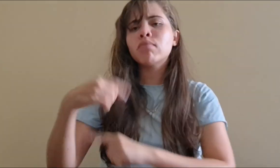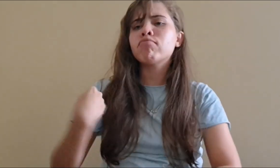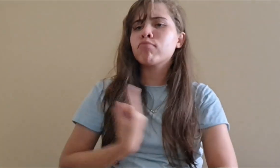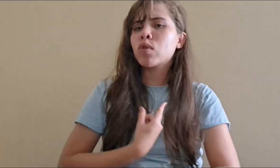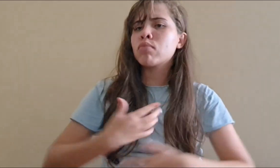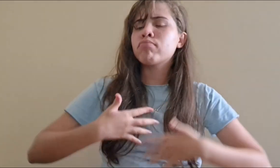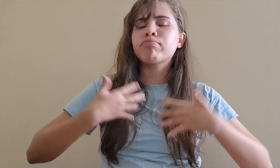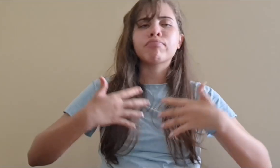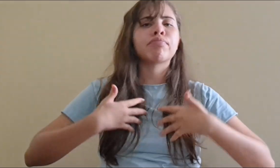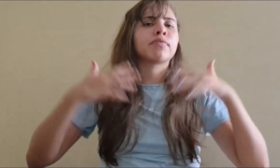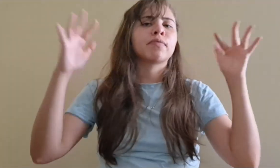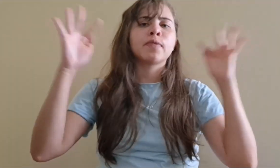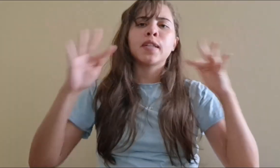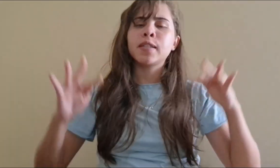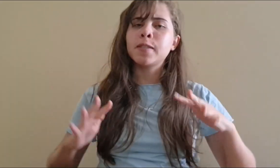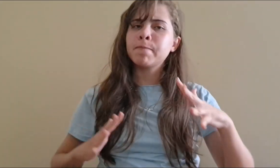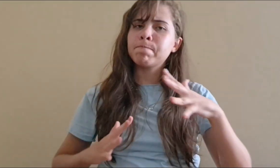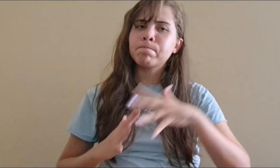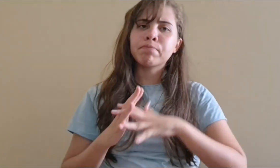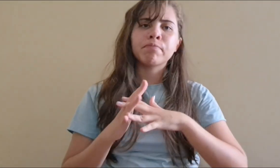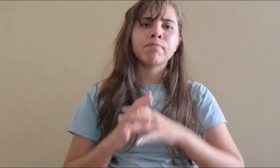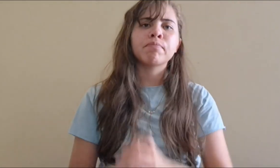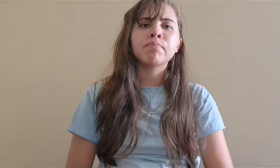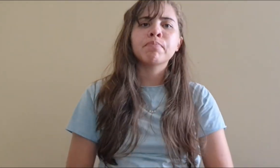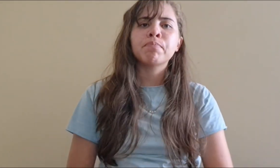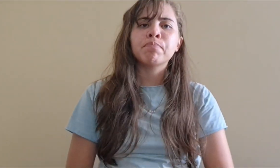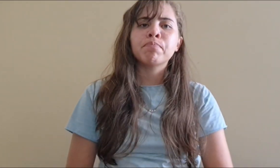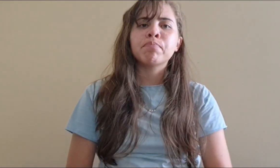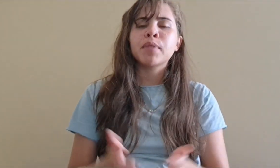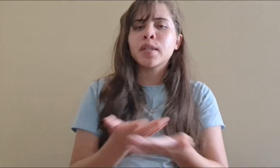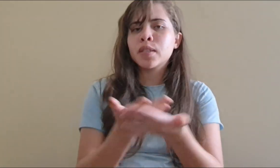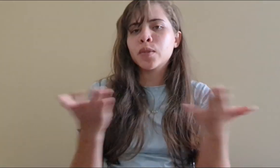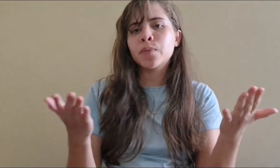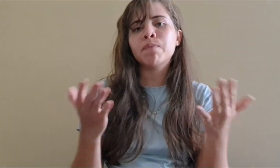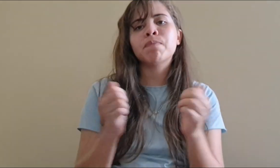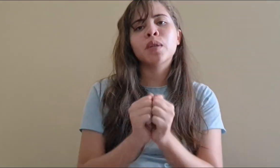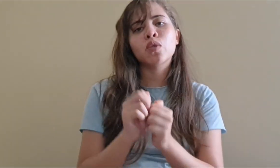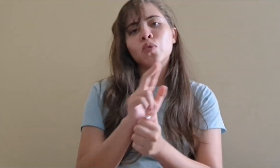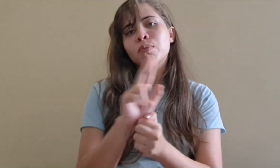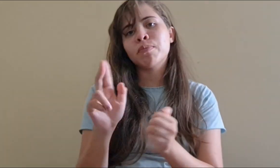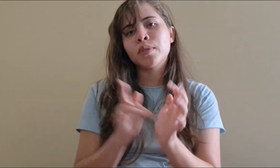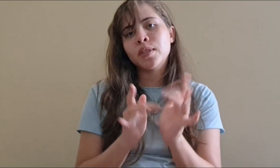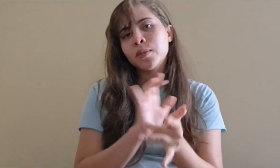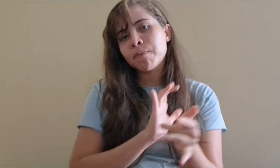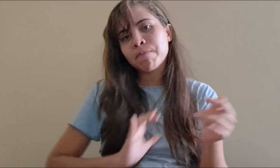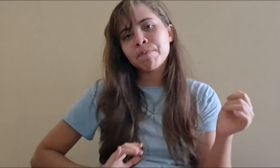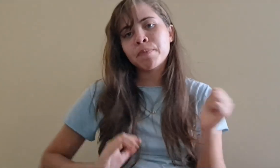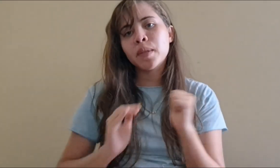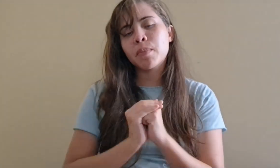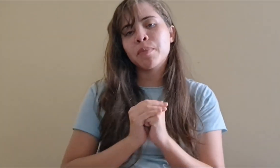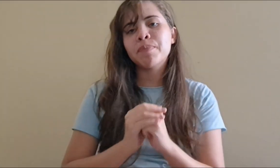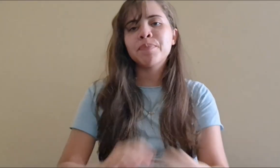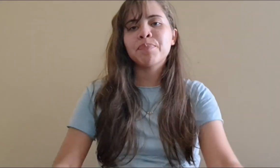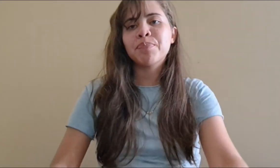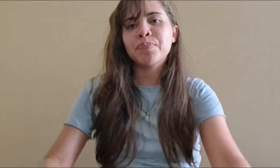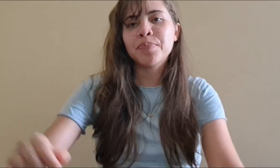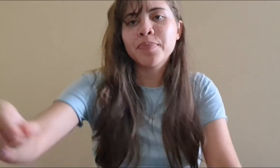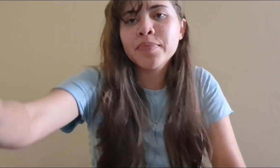e obedecemos os profetas, a gente tem uma felicidade muito grande. E é isso que eu deixo, esse